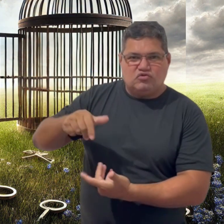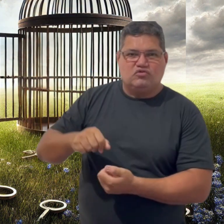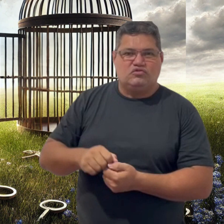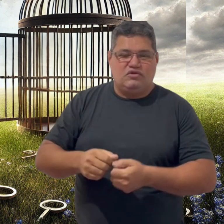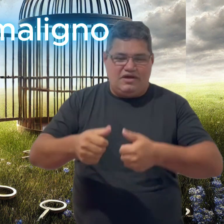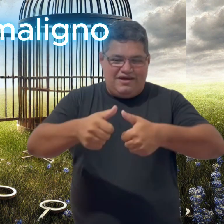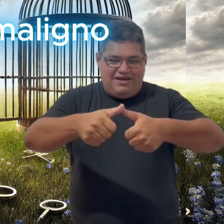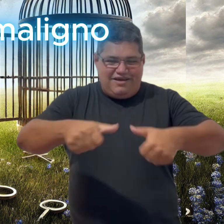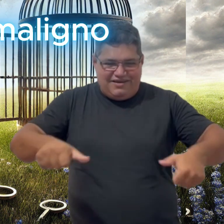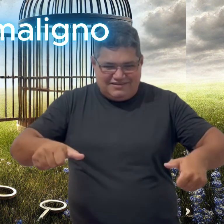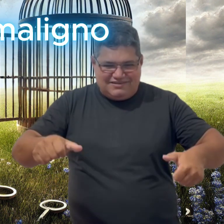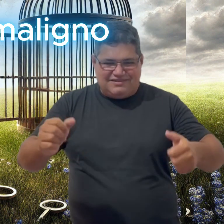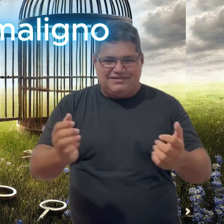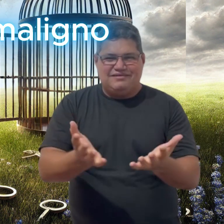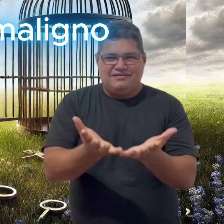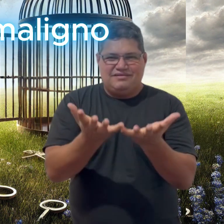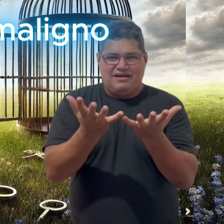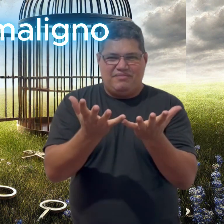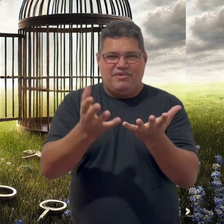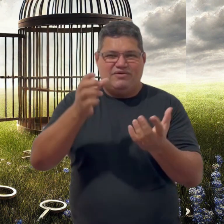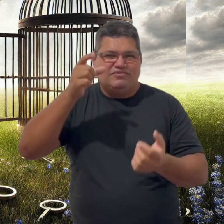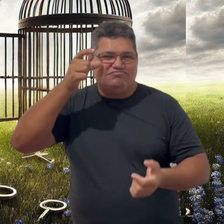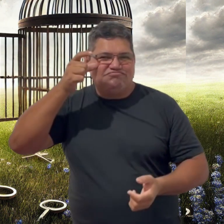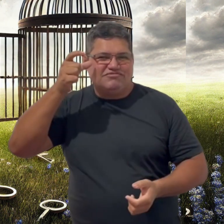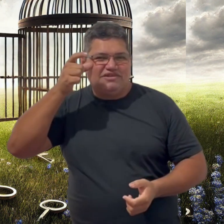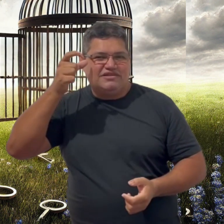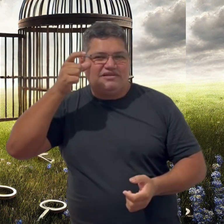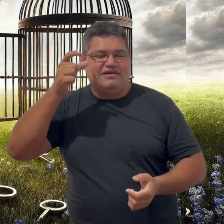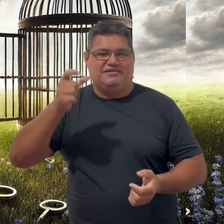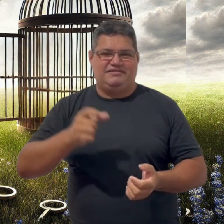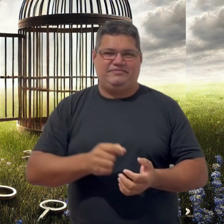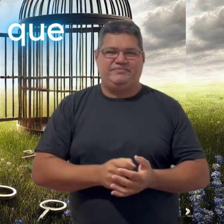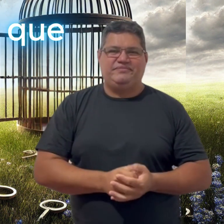jaz no poder do maligno.